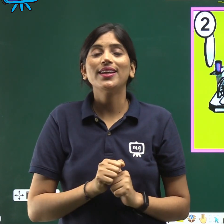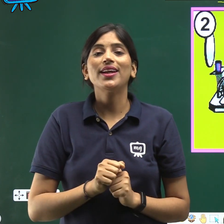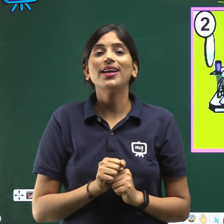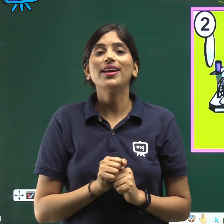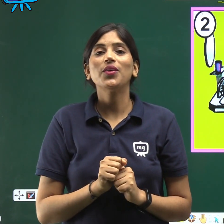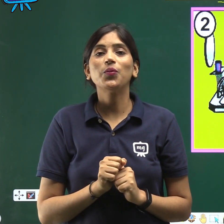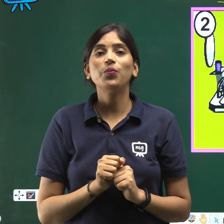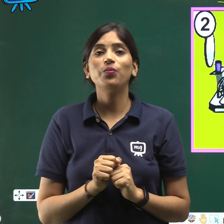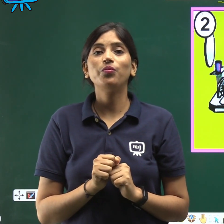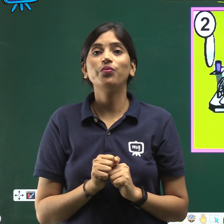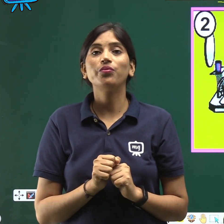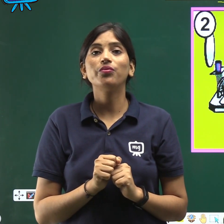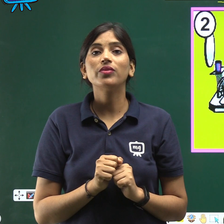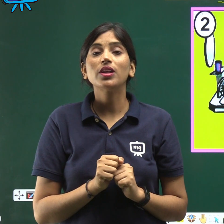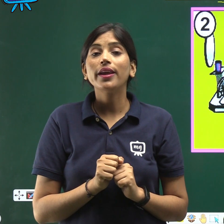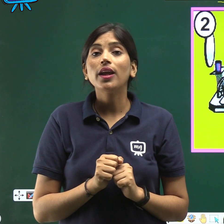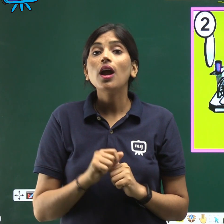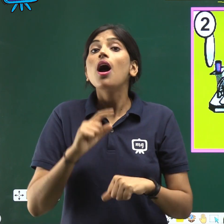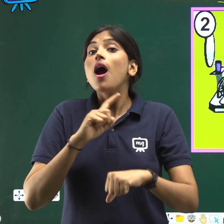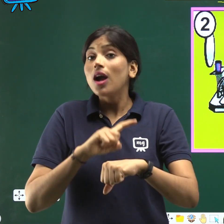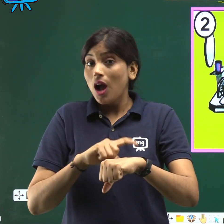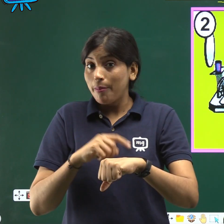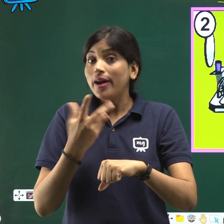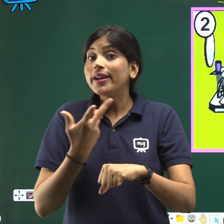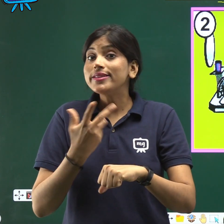हैं। तो वो कब करना चाहिए?